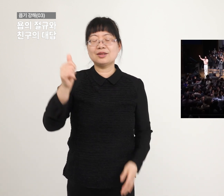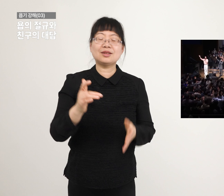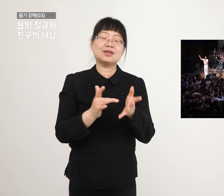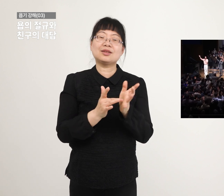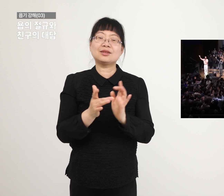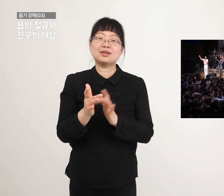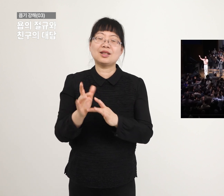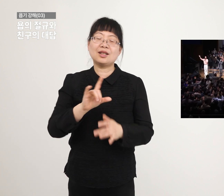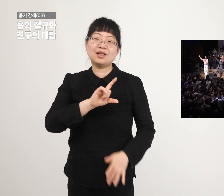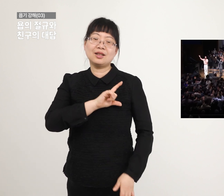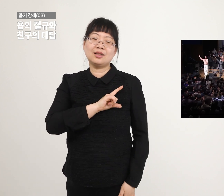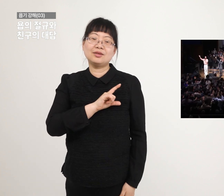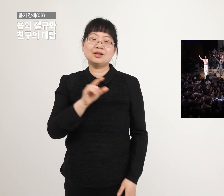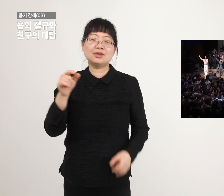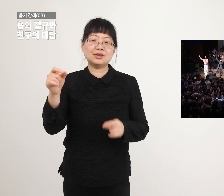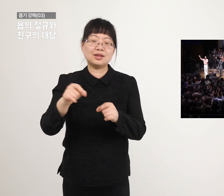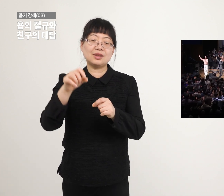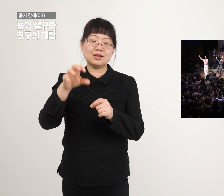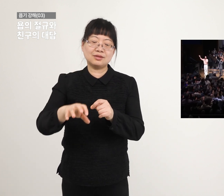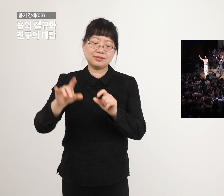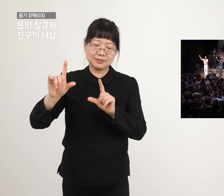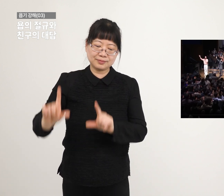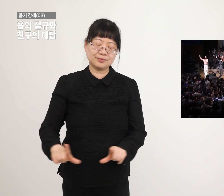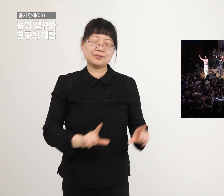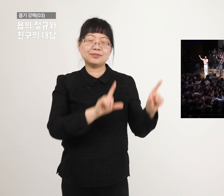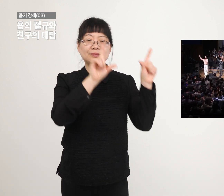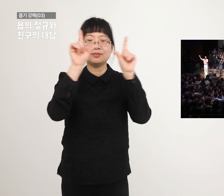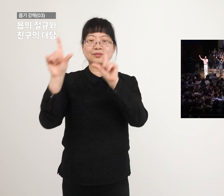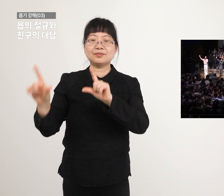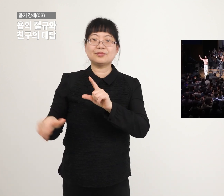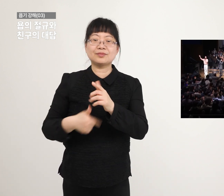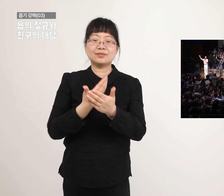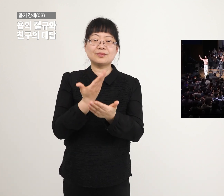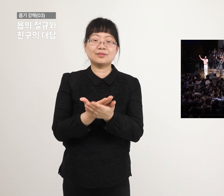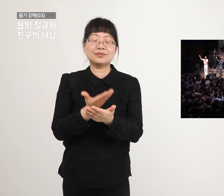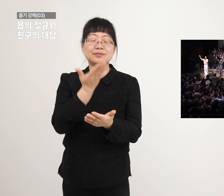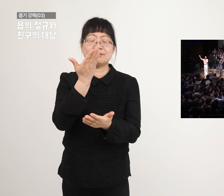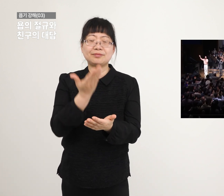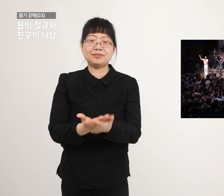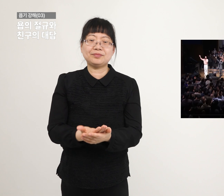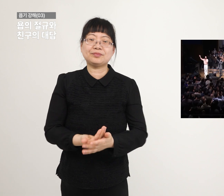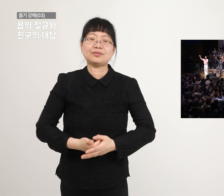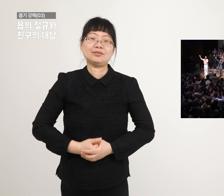예수 이름 안에 살게 하소서.